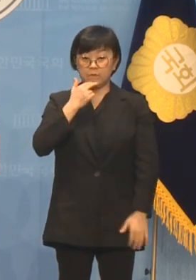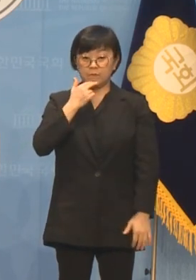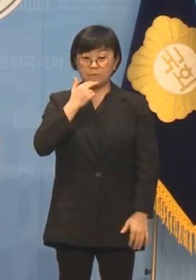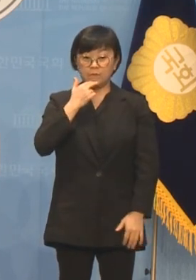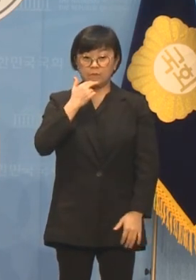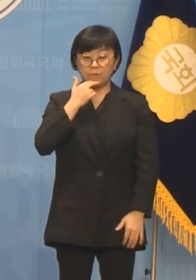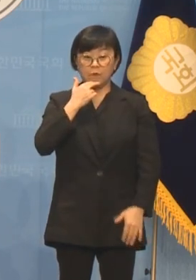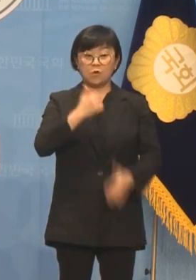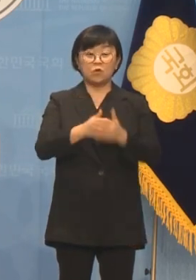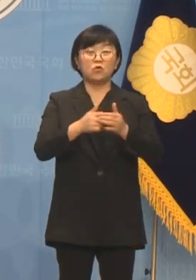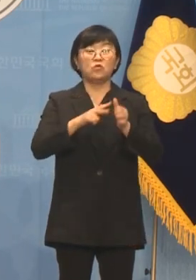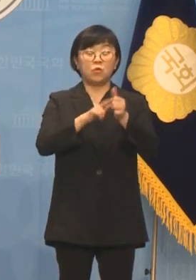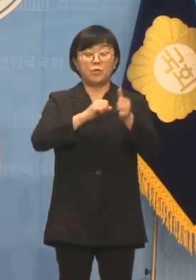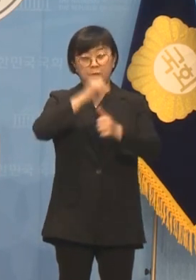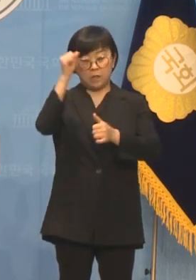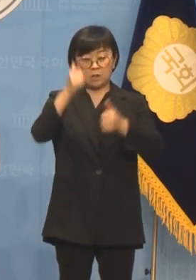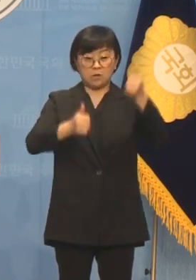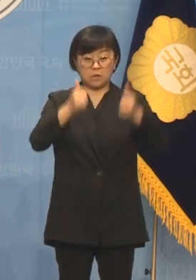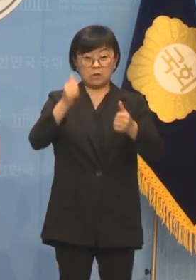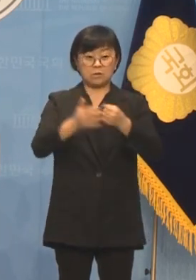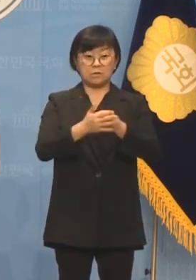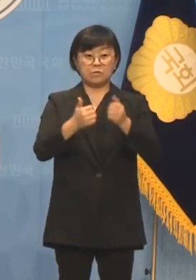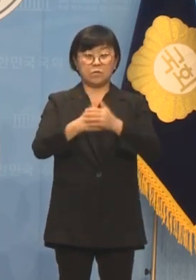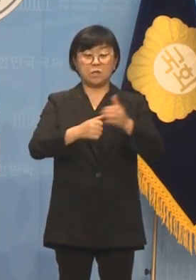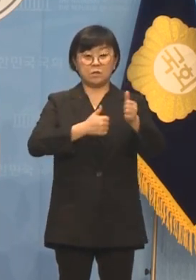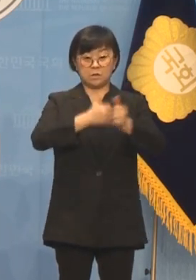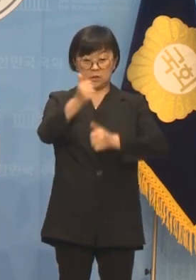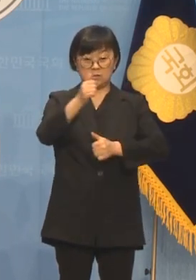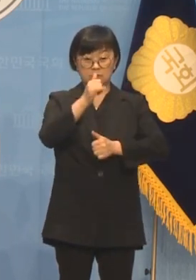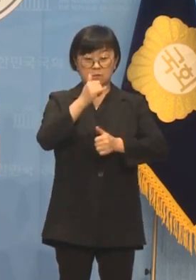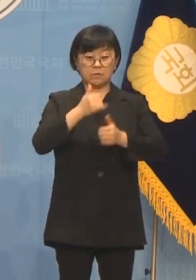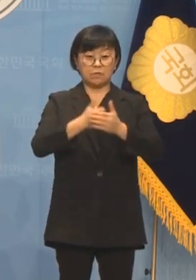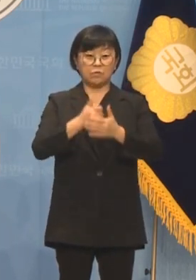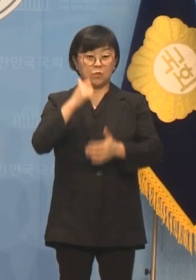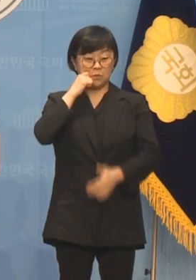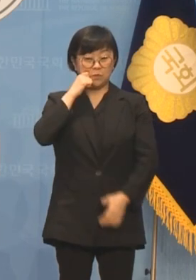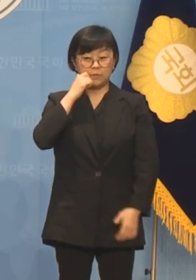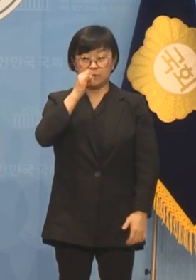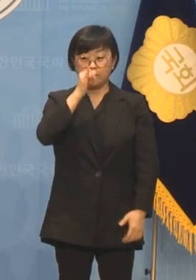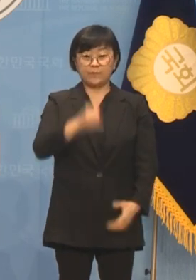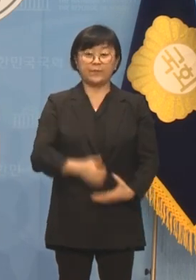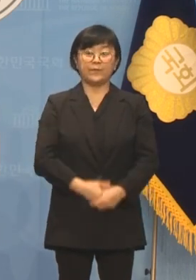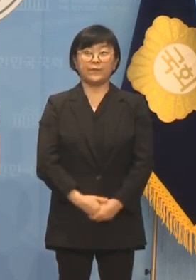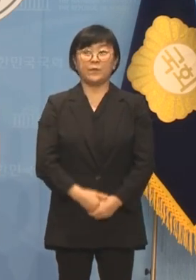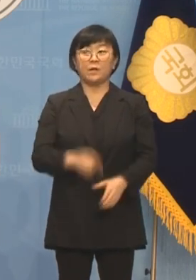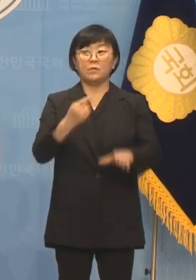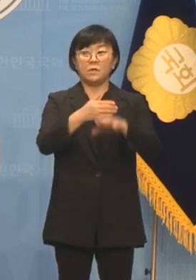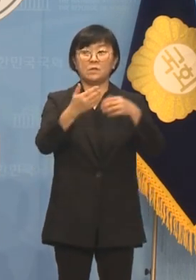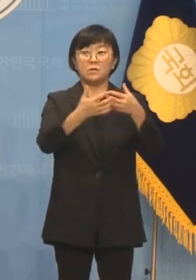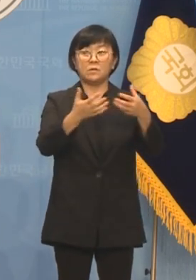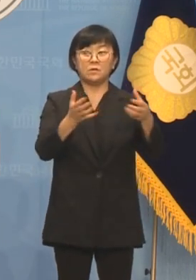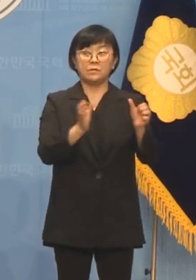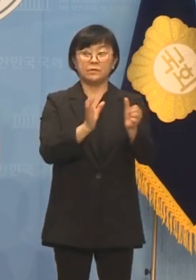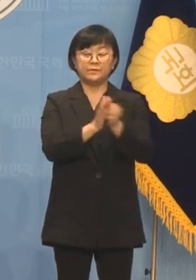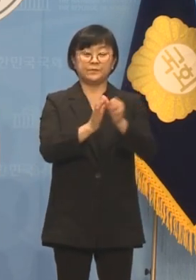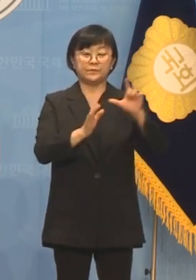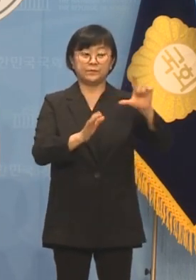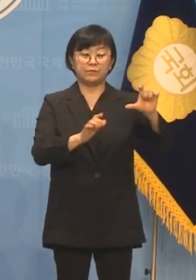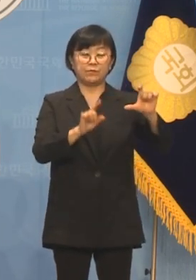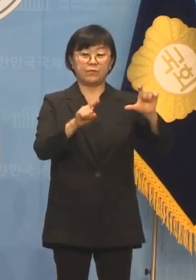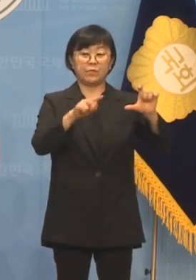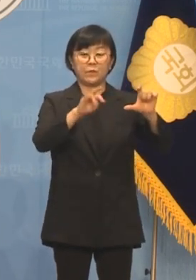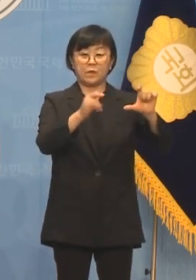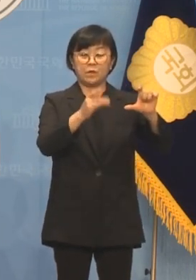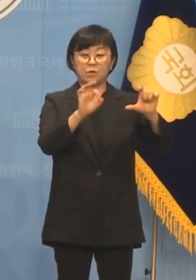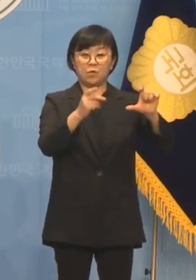약채 후보를 경선으로 해서 본선 승리를 장담할 수 없게 되었습니다 민주당 영제 15호 신용이